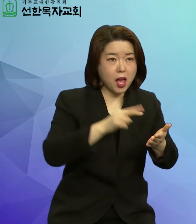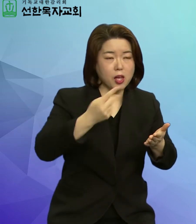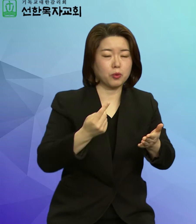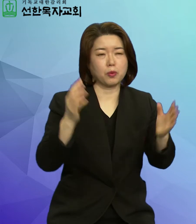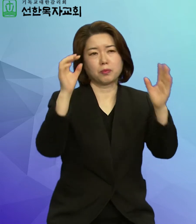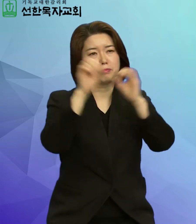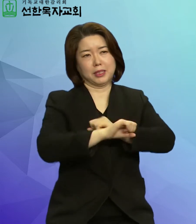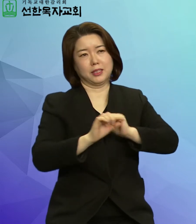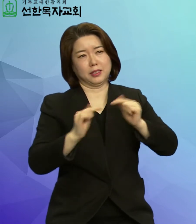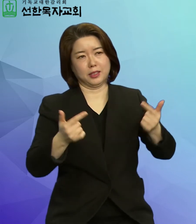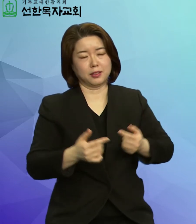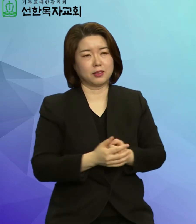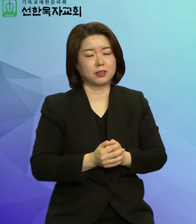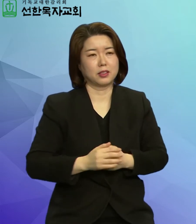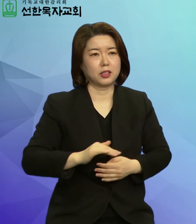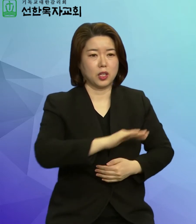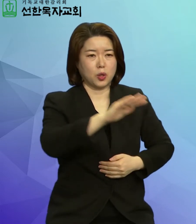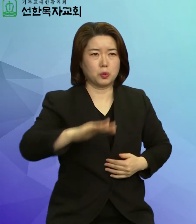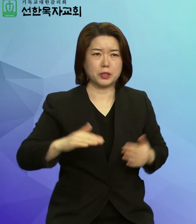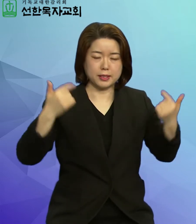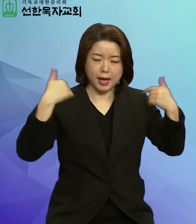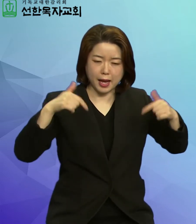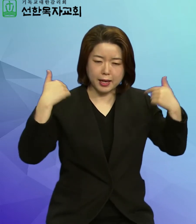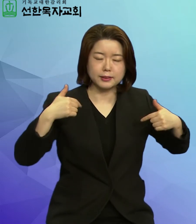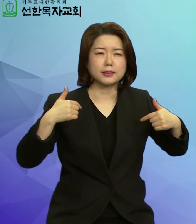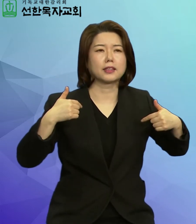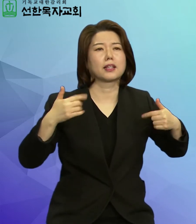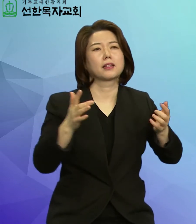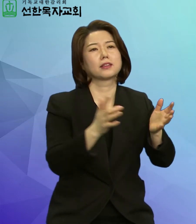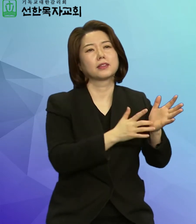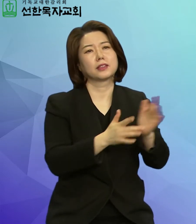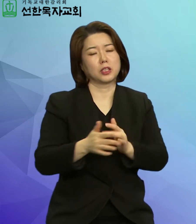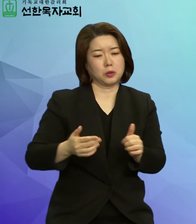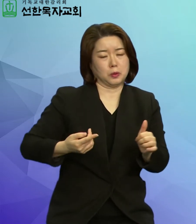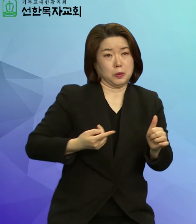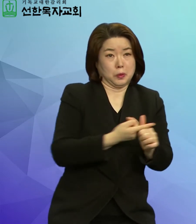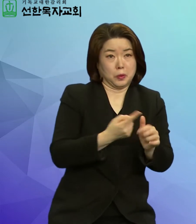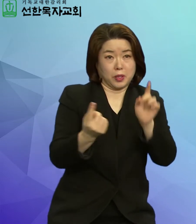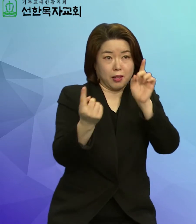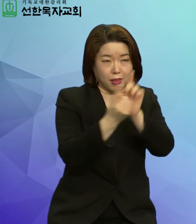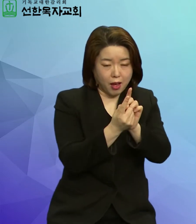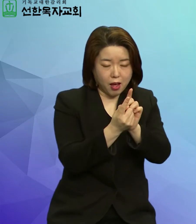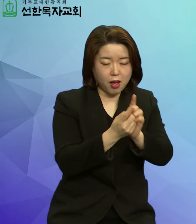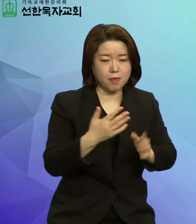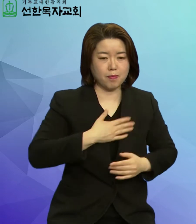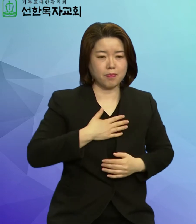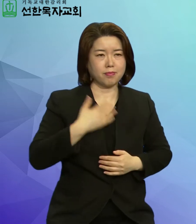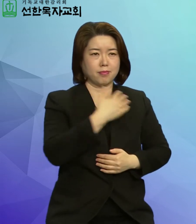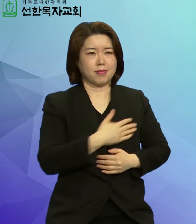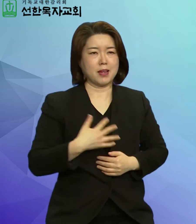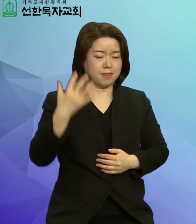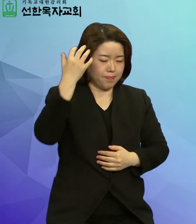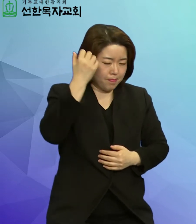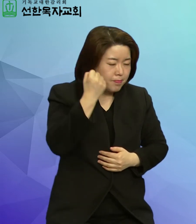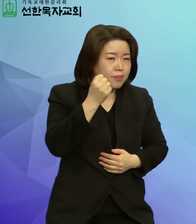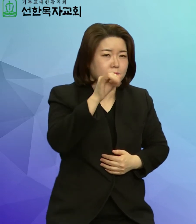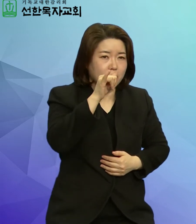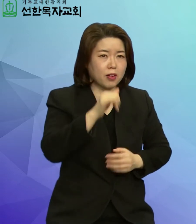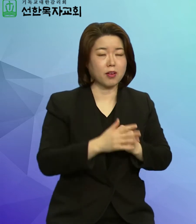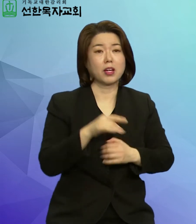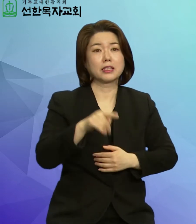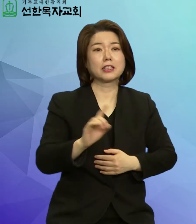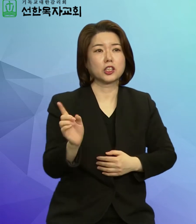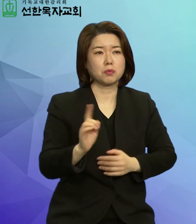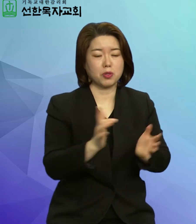뜨림을 당해도 망하지 않습니다. 우리는 언제나 예수의 죽임 당하심을 우리 몸에 짊어지고